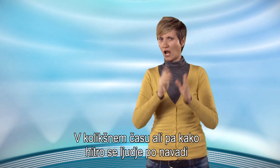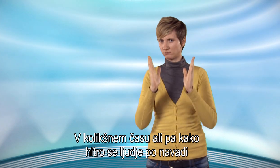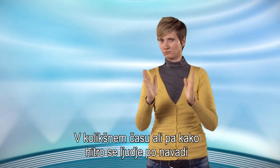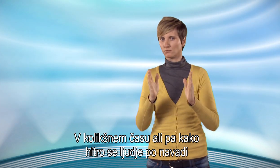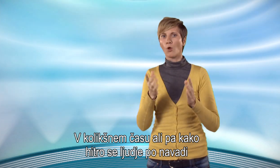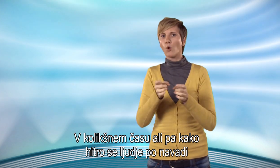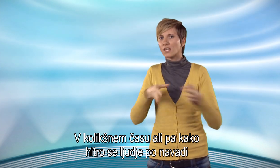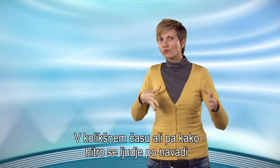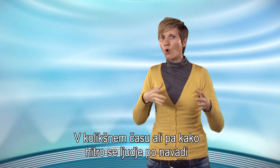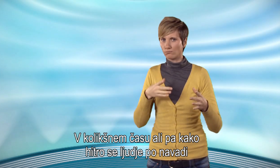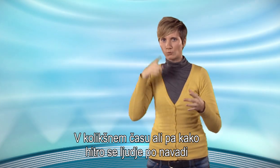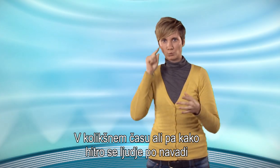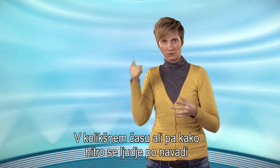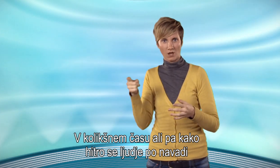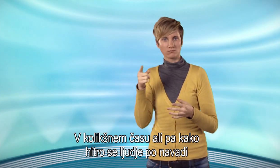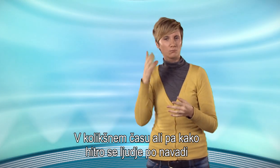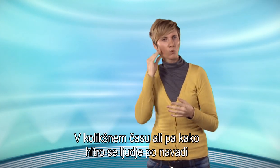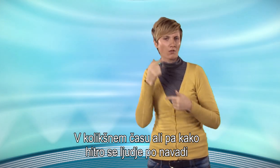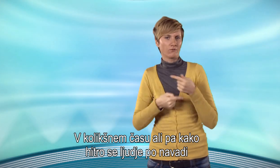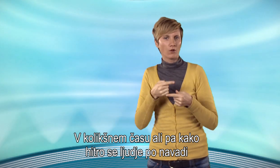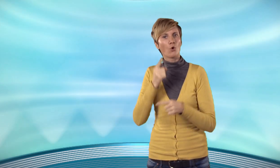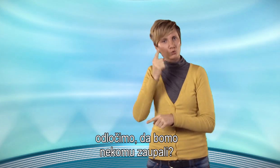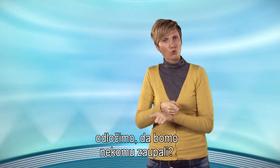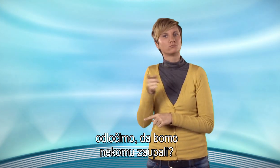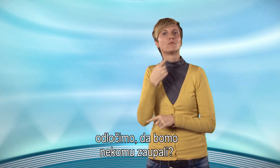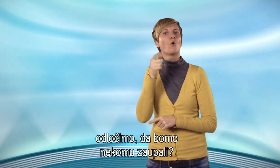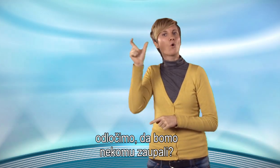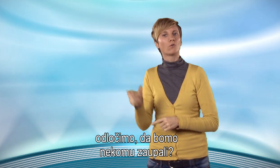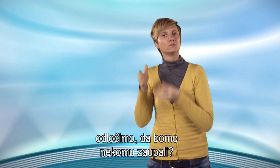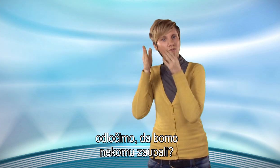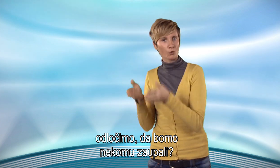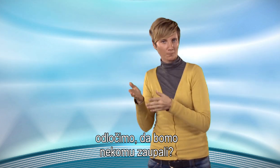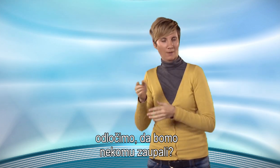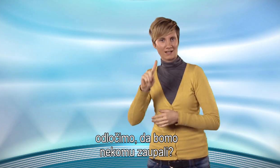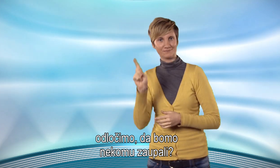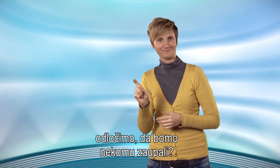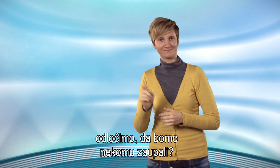ali pa kako hitro se ljudje ponavadi odločimo, da bomo nekomu zaupali?